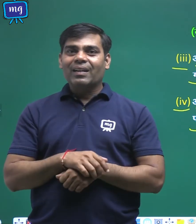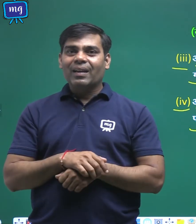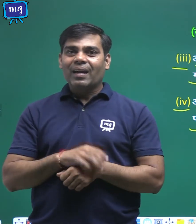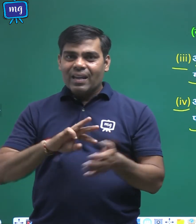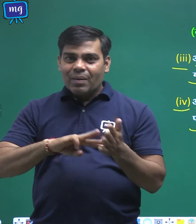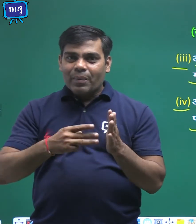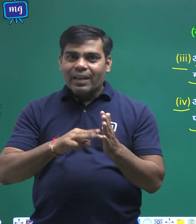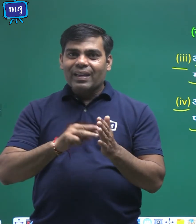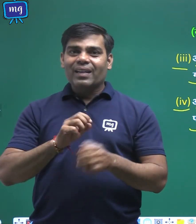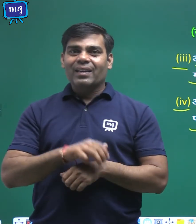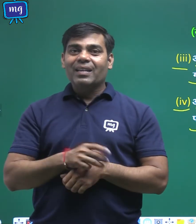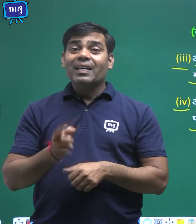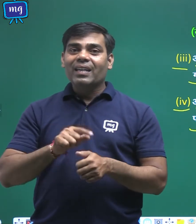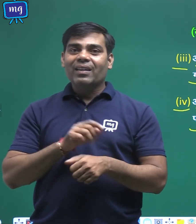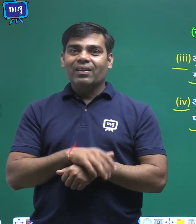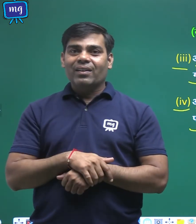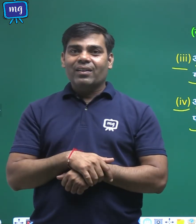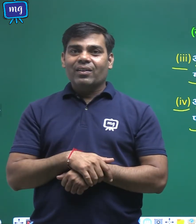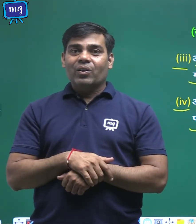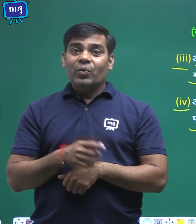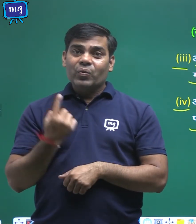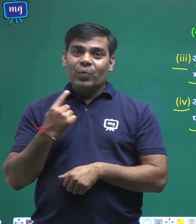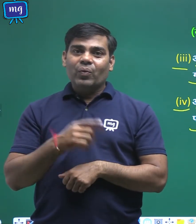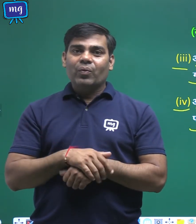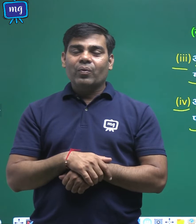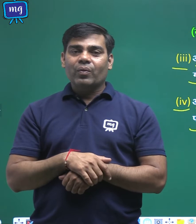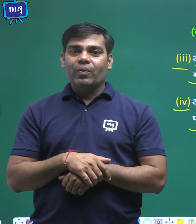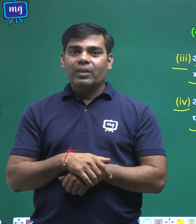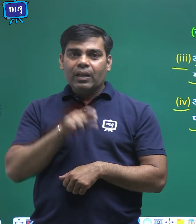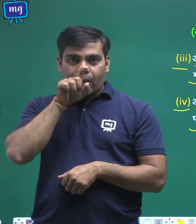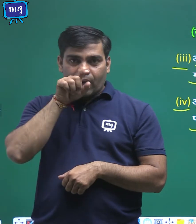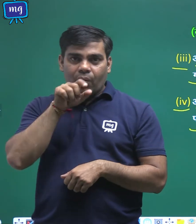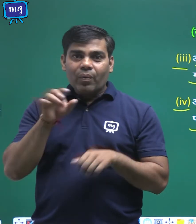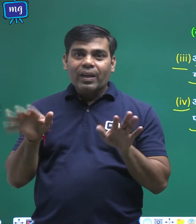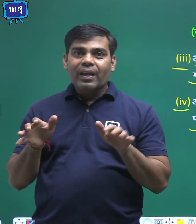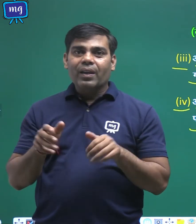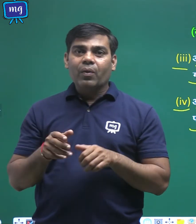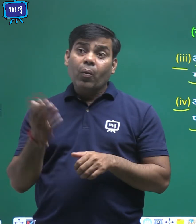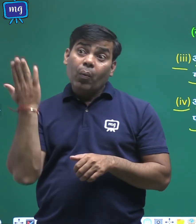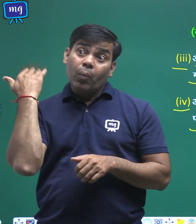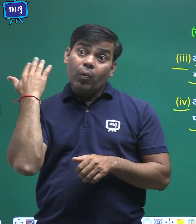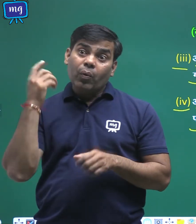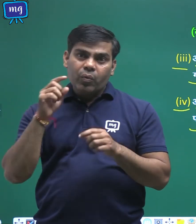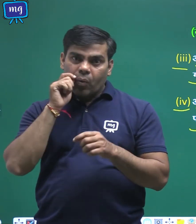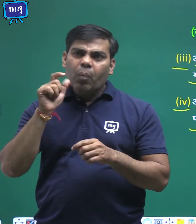मतलब है कि जो कौवे के पुरखों ने